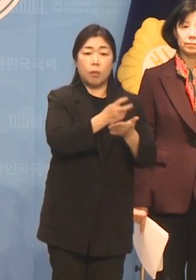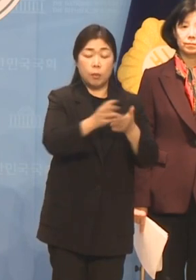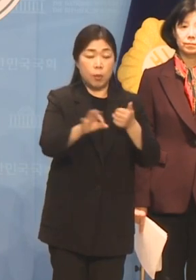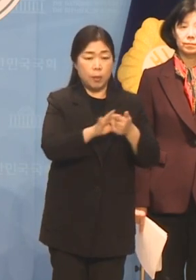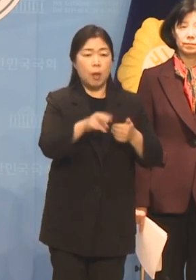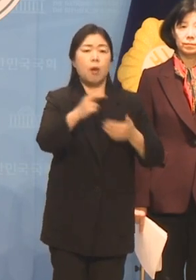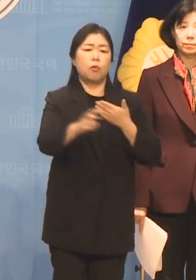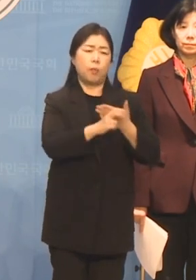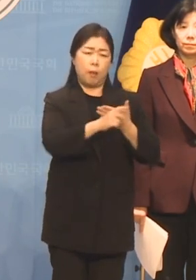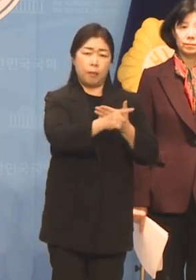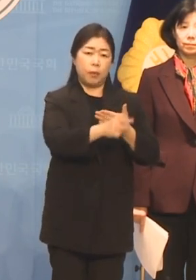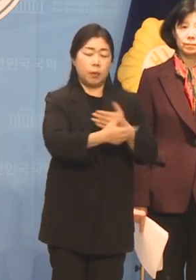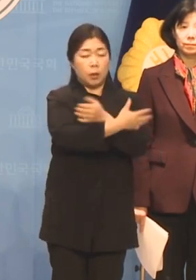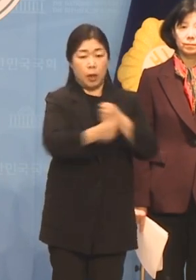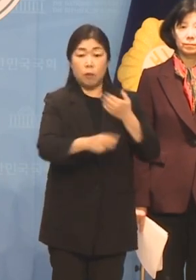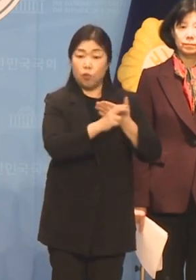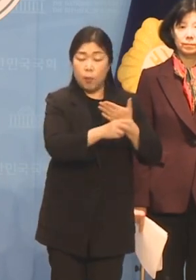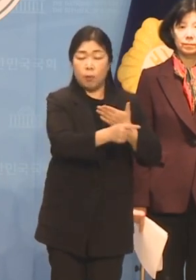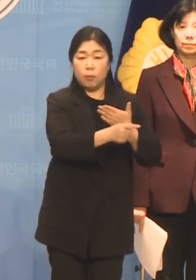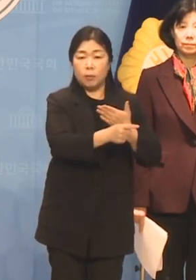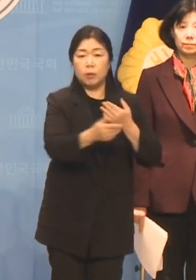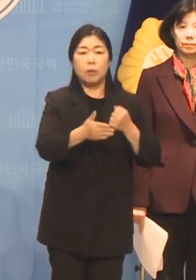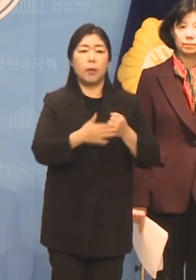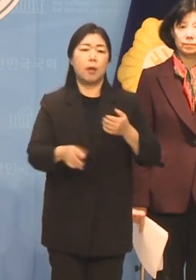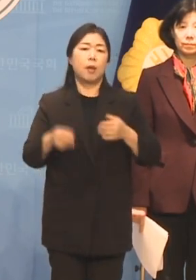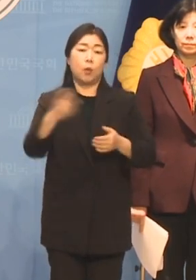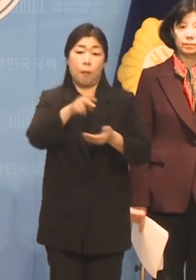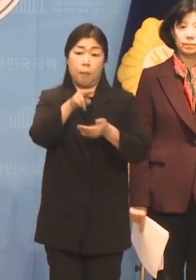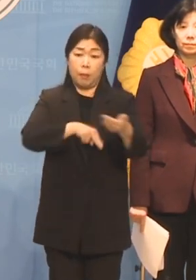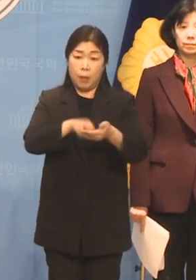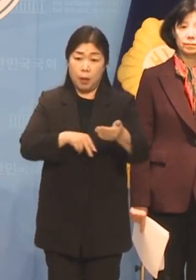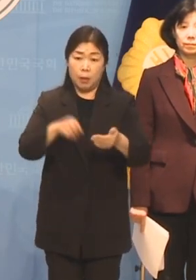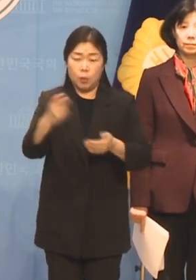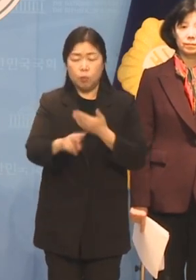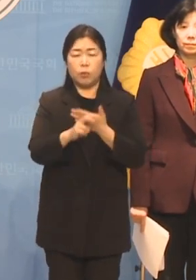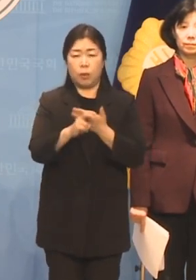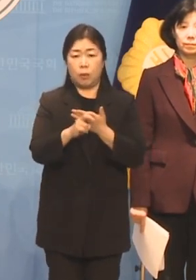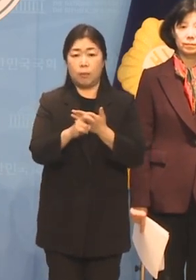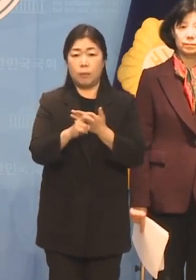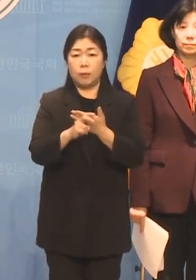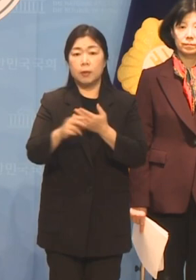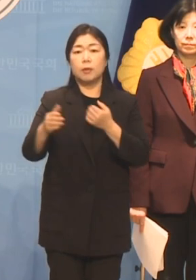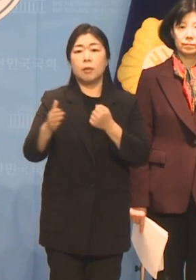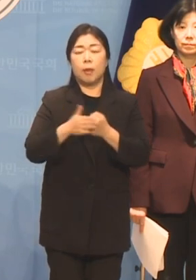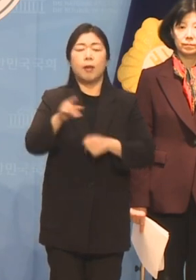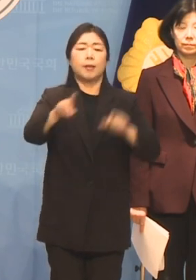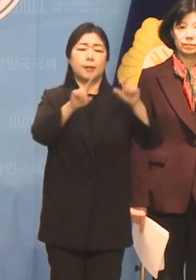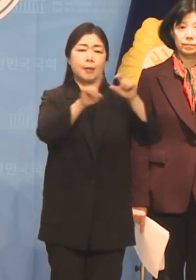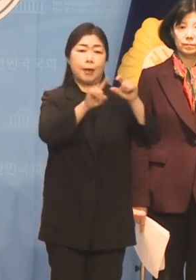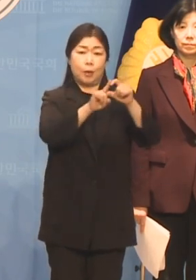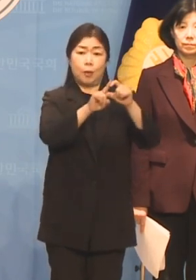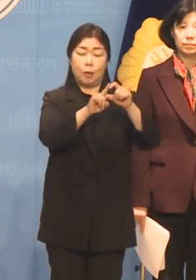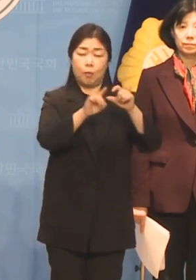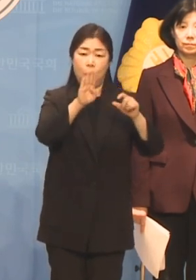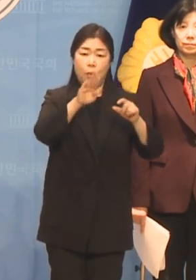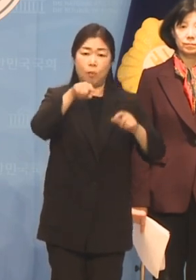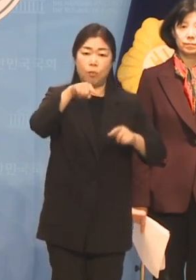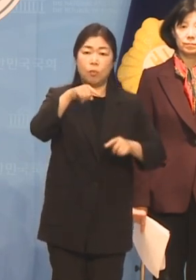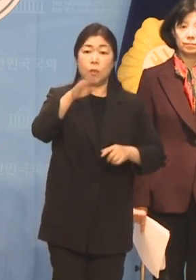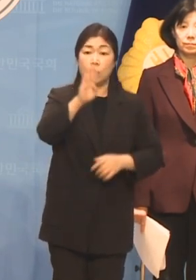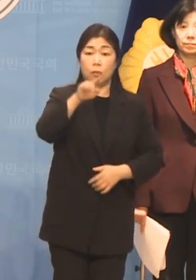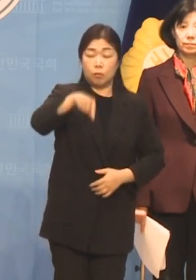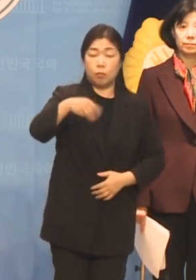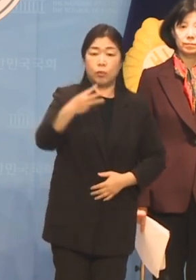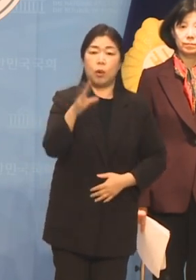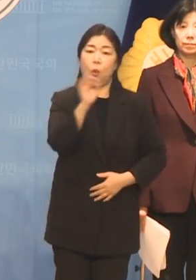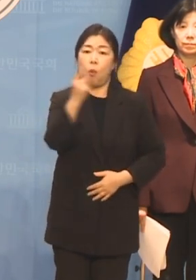때문에 위법계약이라고 위법판매라고 보고 있습니다. 그래서 이 용어 자체가 불완전 판매 자체가